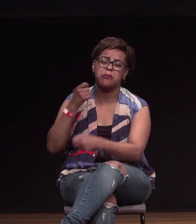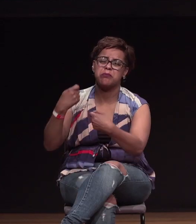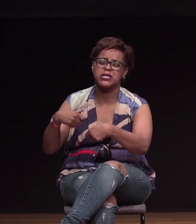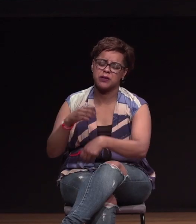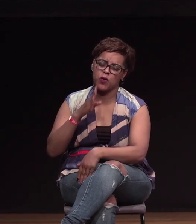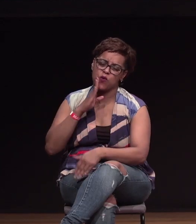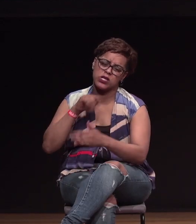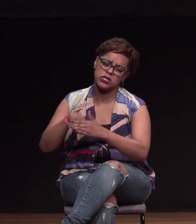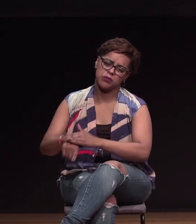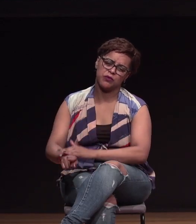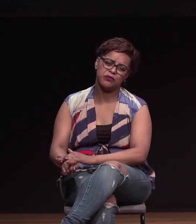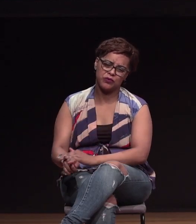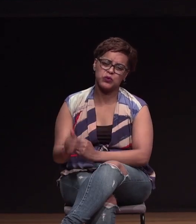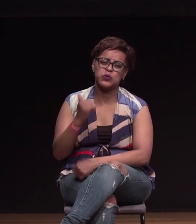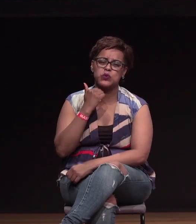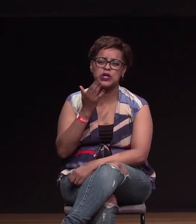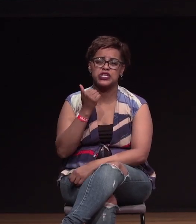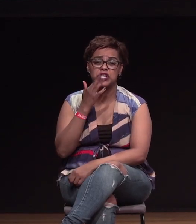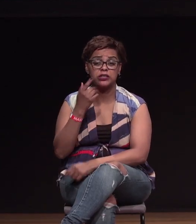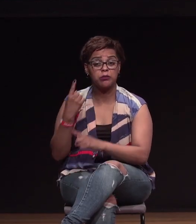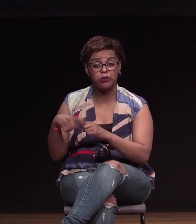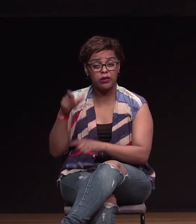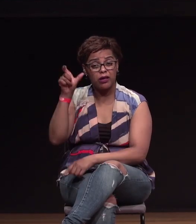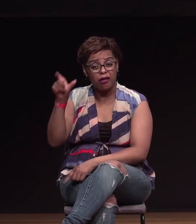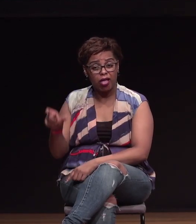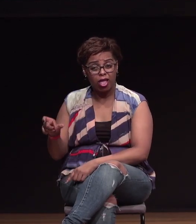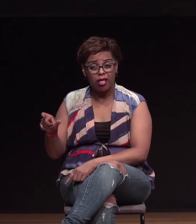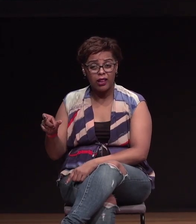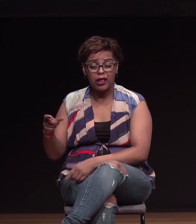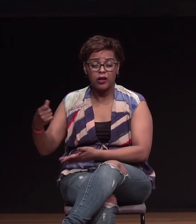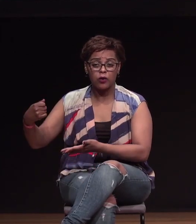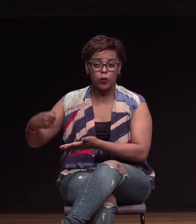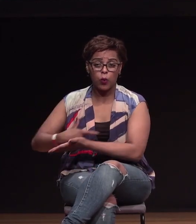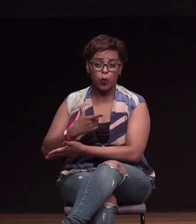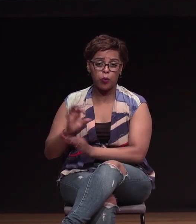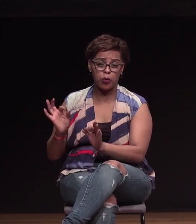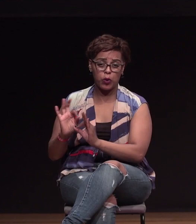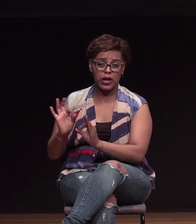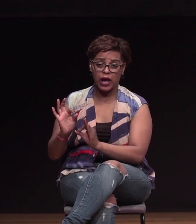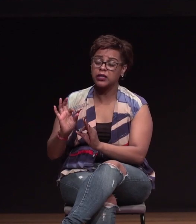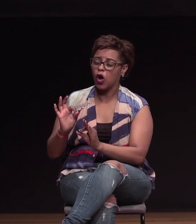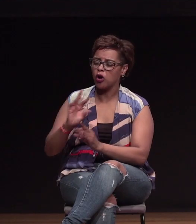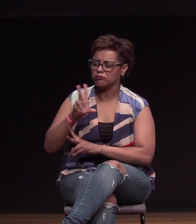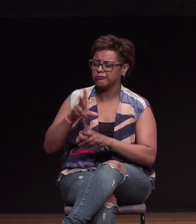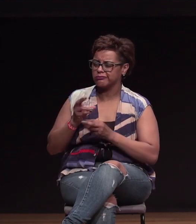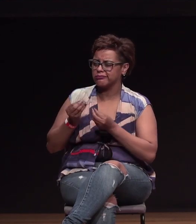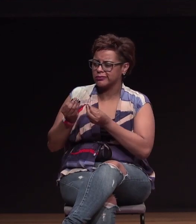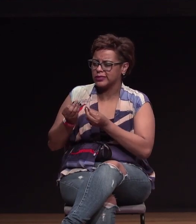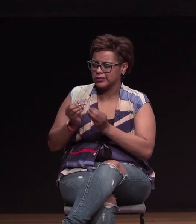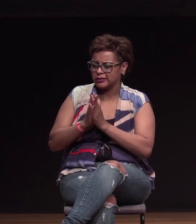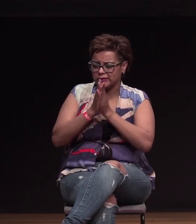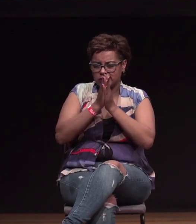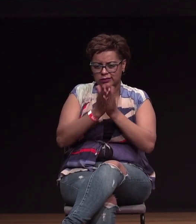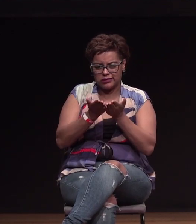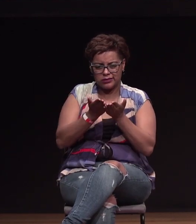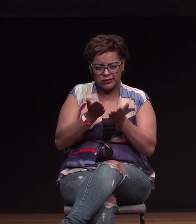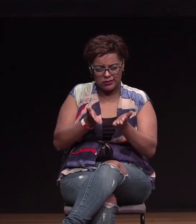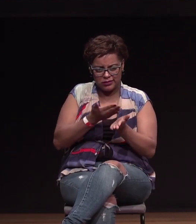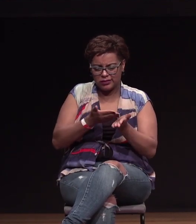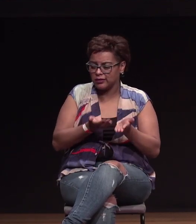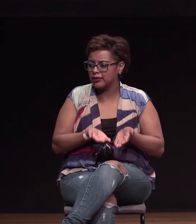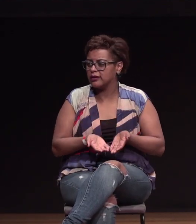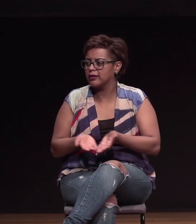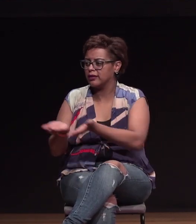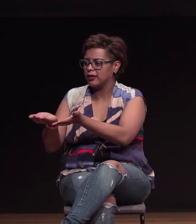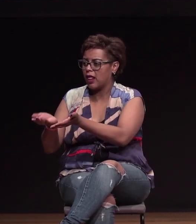substância. Então, esse problema é que ele não tinha comprado livro, mandei uns livrinhos para ele ter,